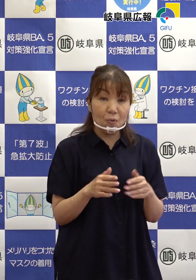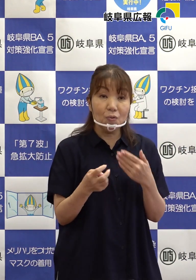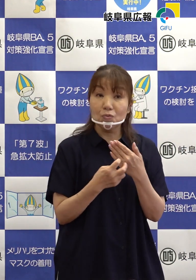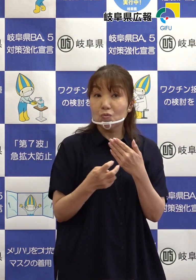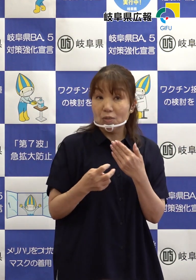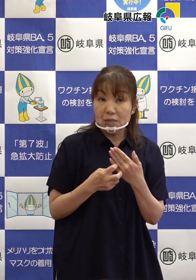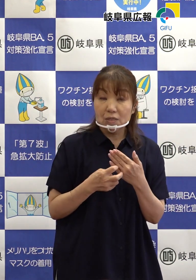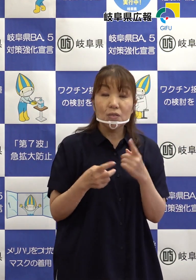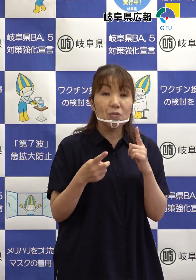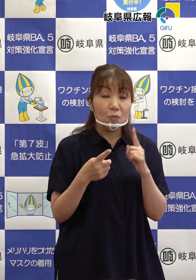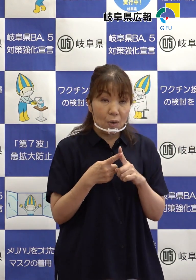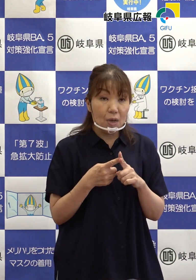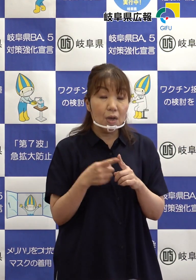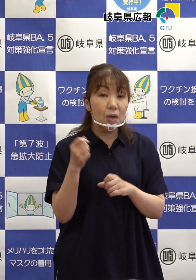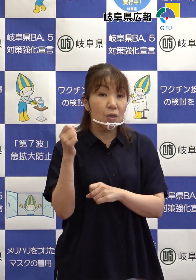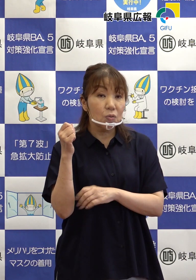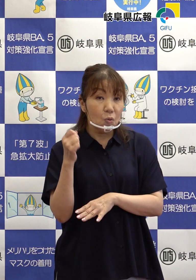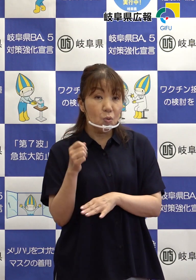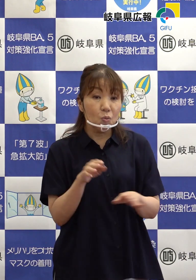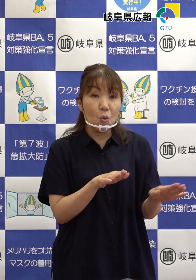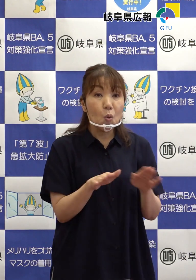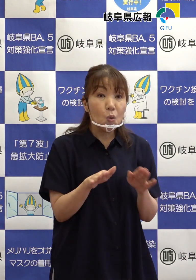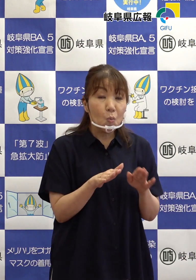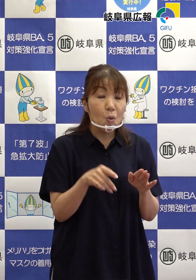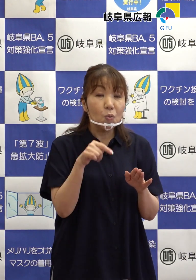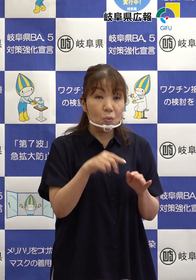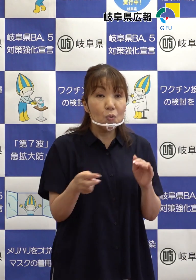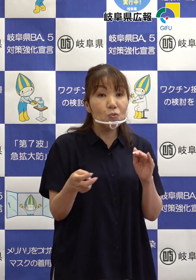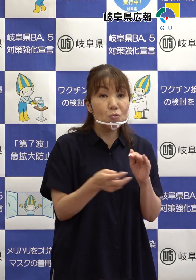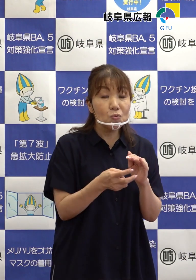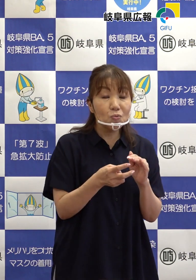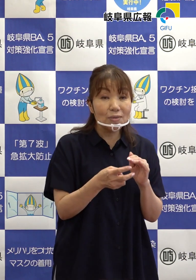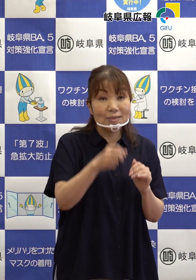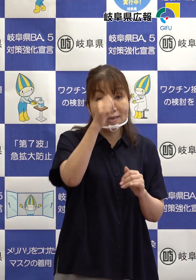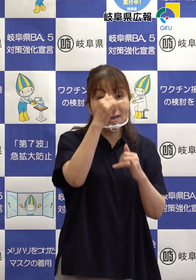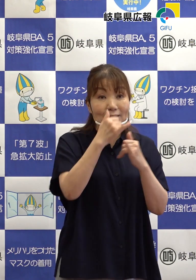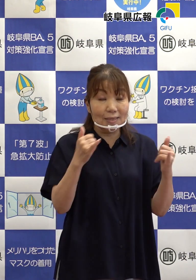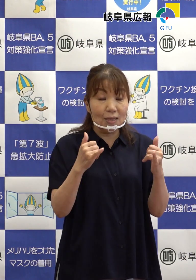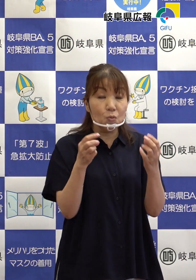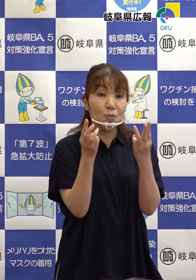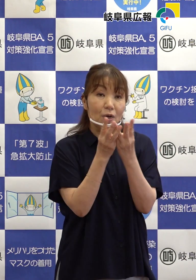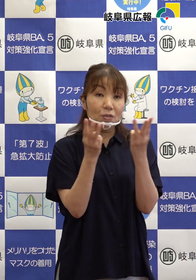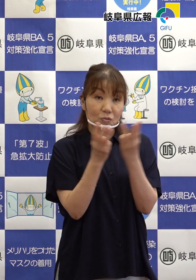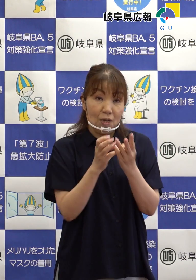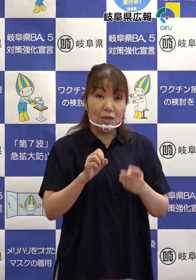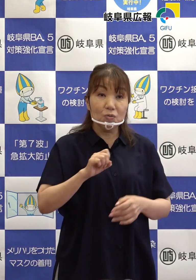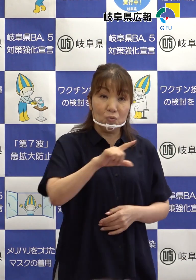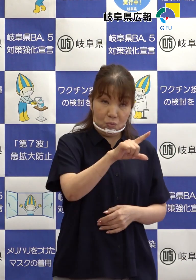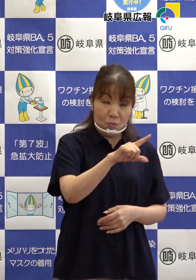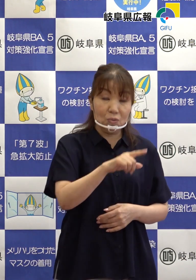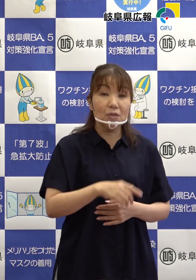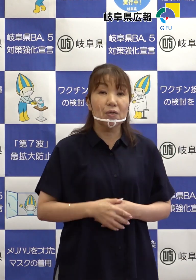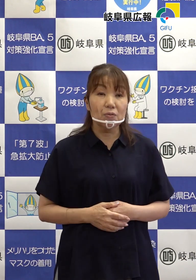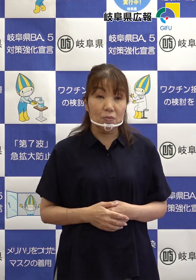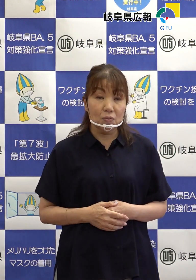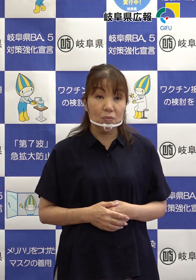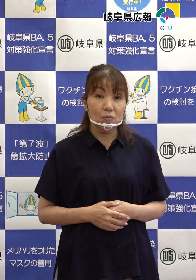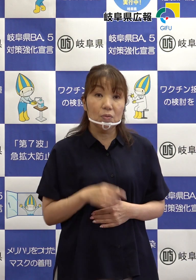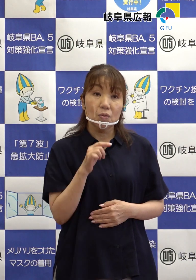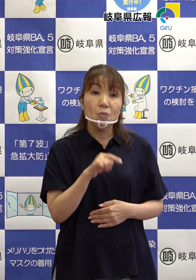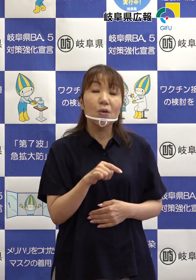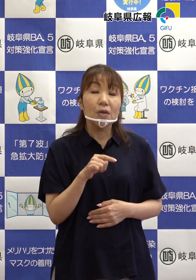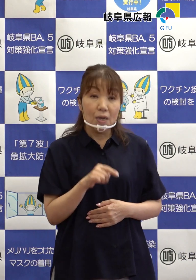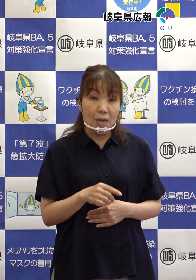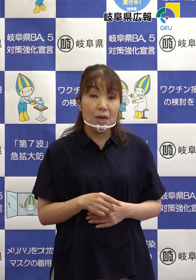かあるいはそのその上人の言い患者ですね以前も急増しているということでございますそれから